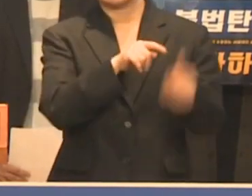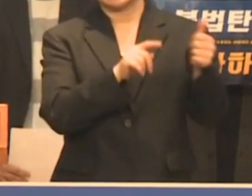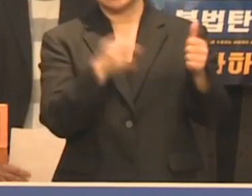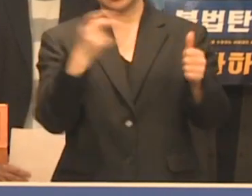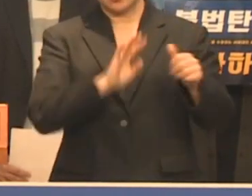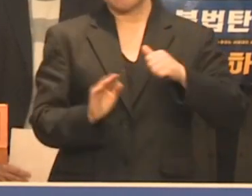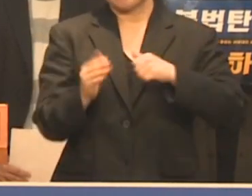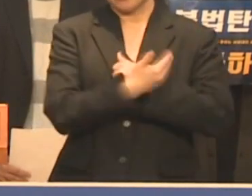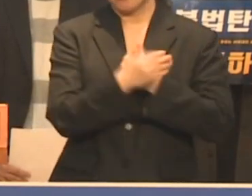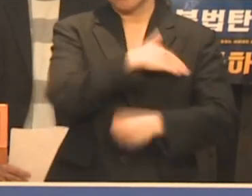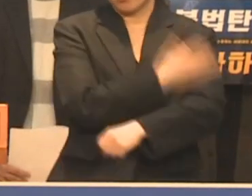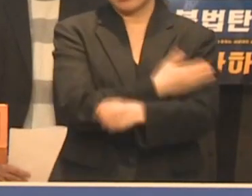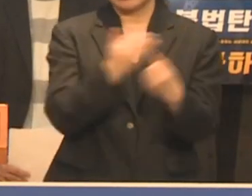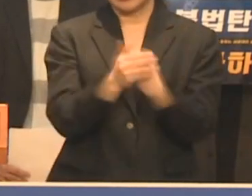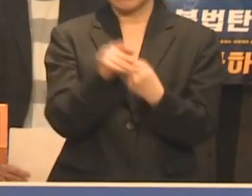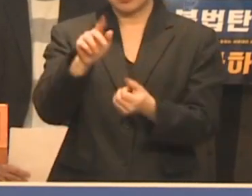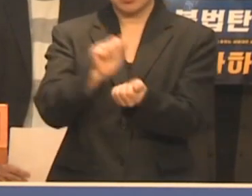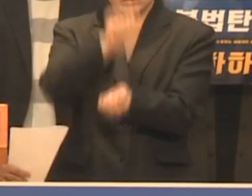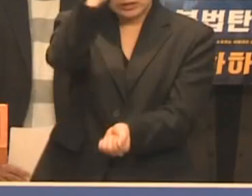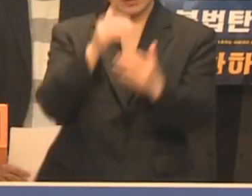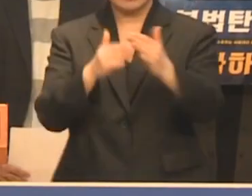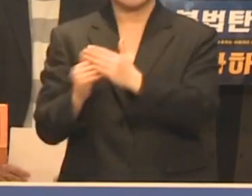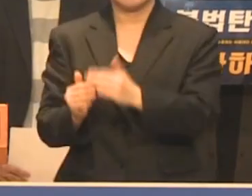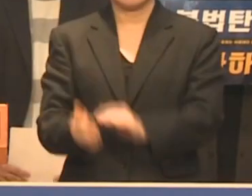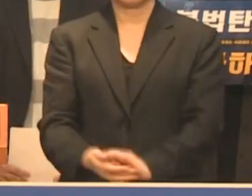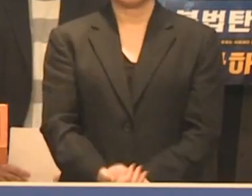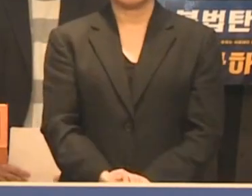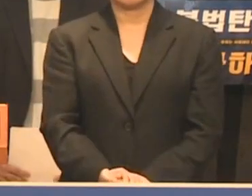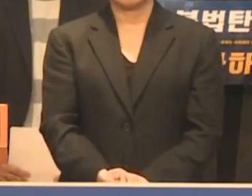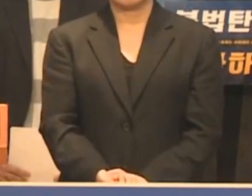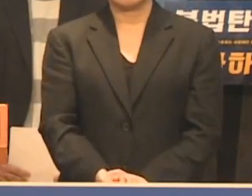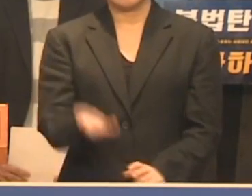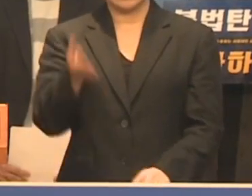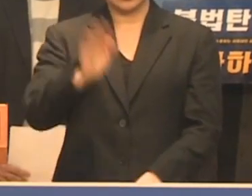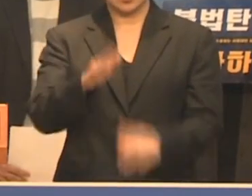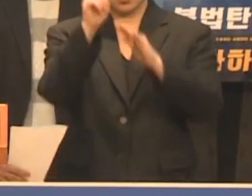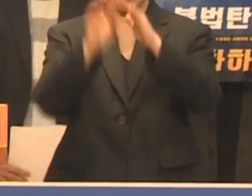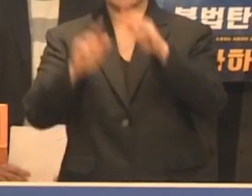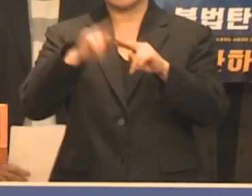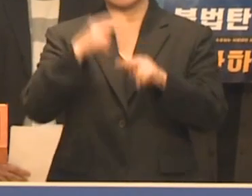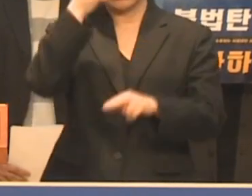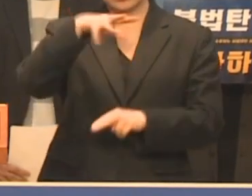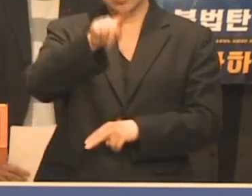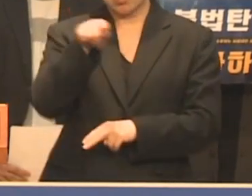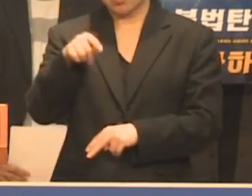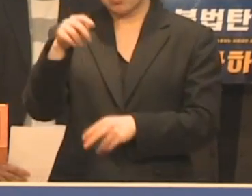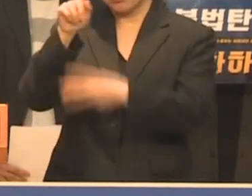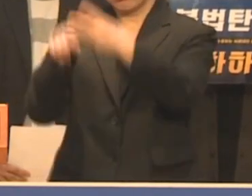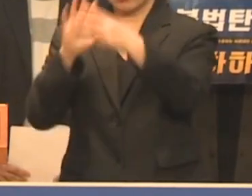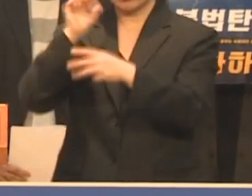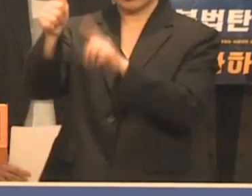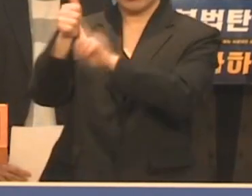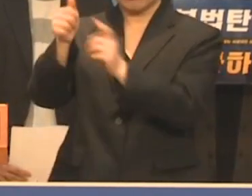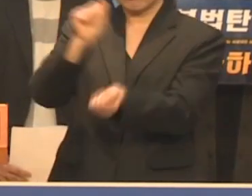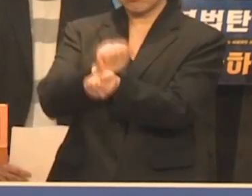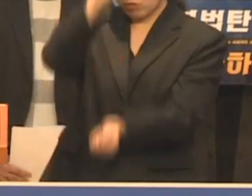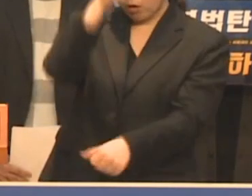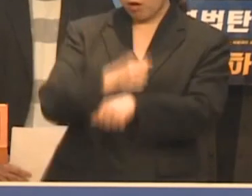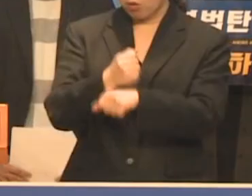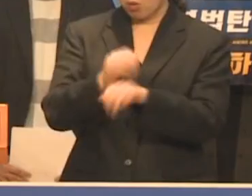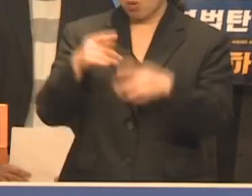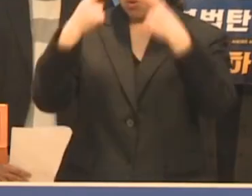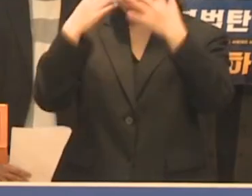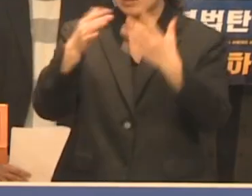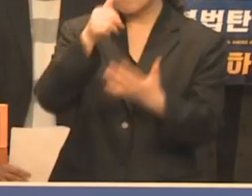보장이 중요하다는 이유로 검사의 영장을 기각했습니다. 그러나 공수처는 윤석열 대통령에게 구속영장을 청구하며